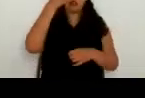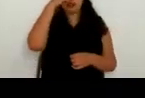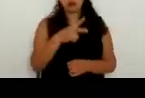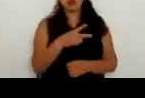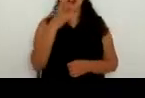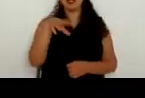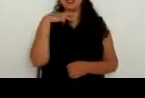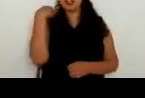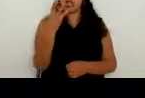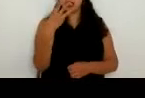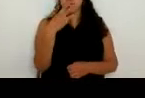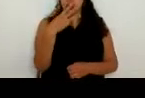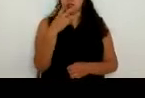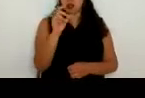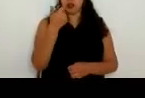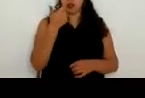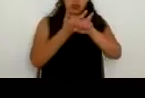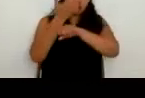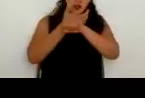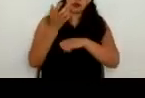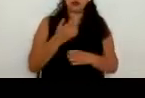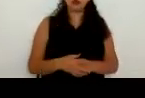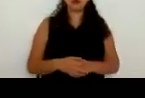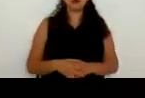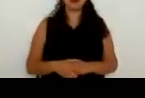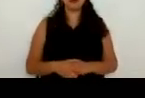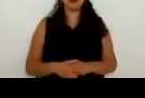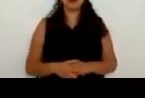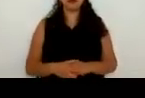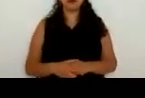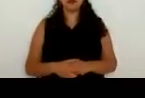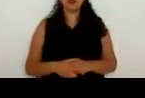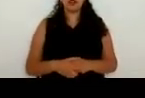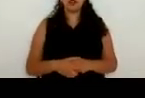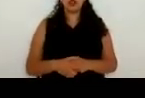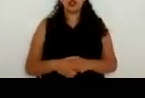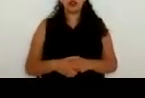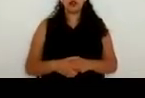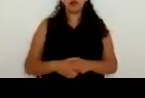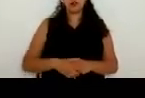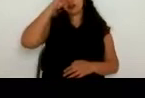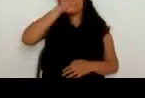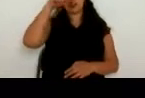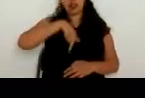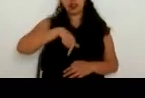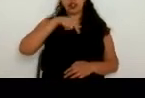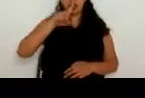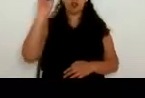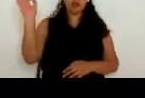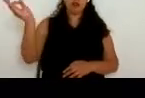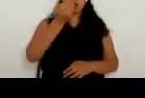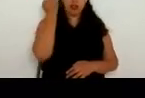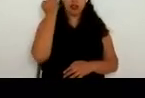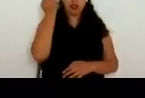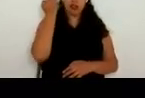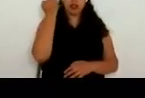donde otro estado porque pensábamos que vivían en el distrito federal tenían más